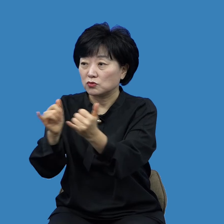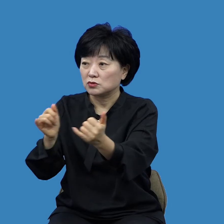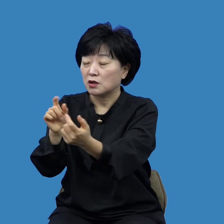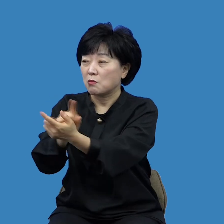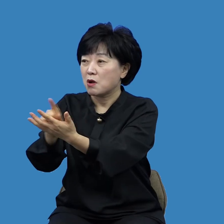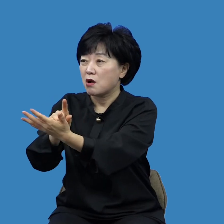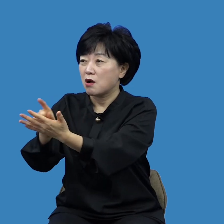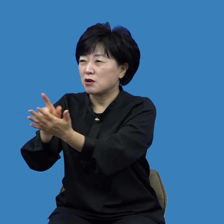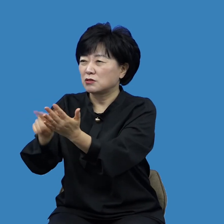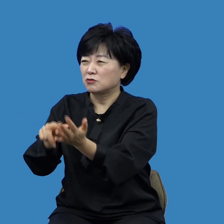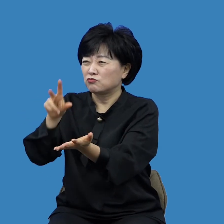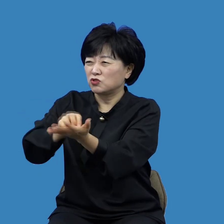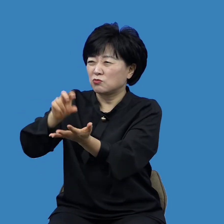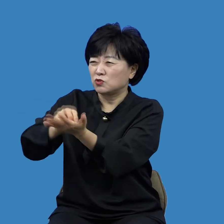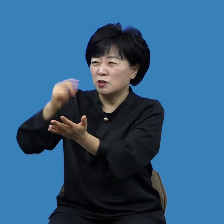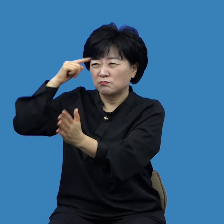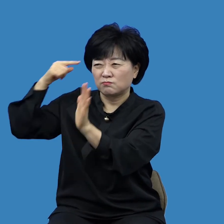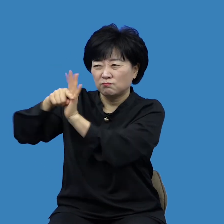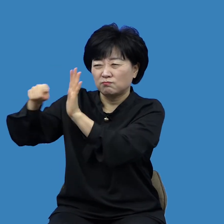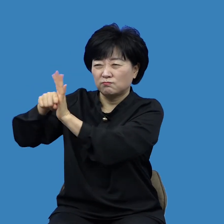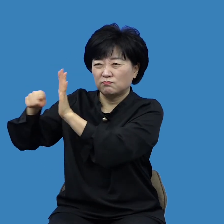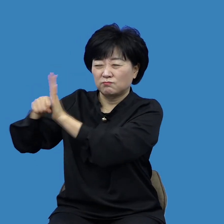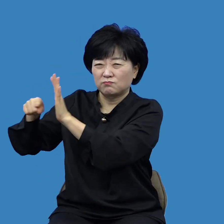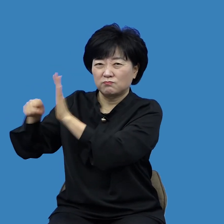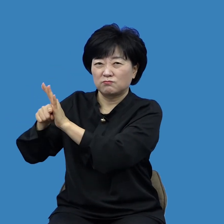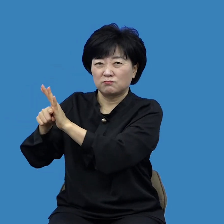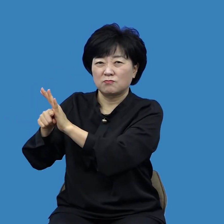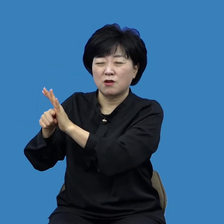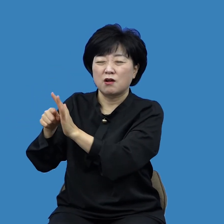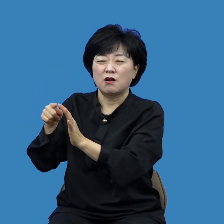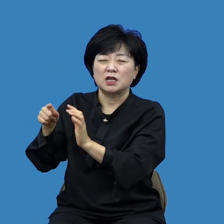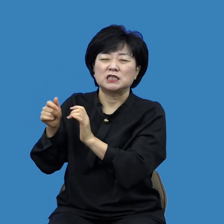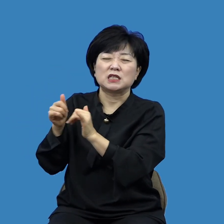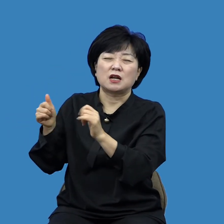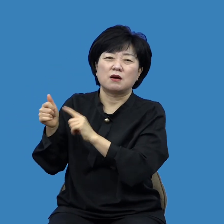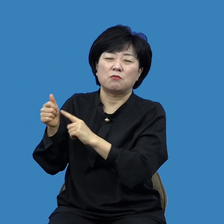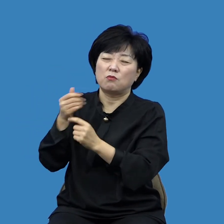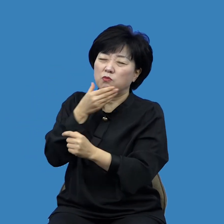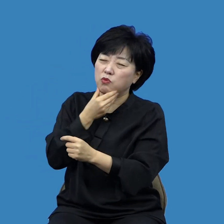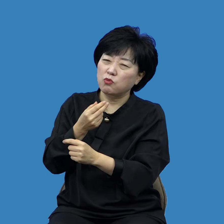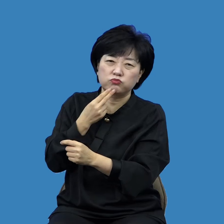이게 문제고 저게 안 되고. 그럼 결국 이 사람에게 복일까요? 저주일까요?